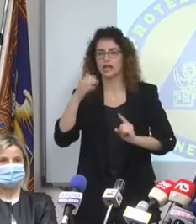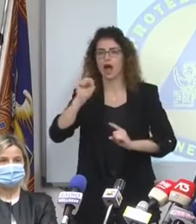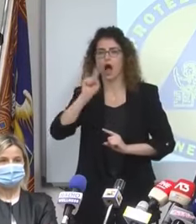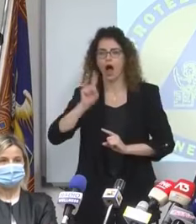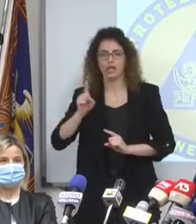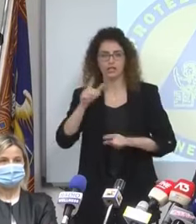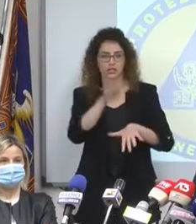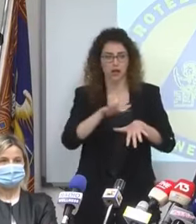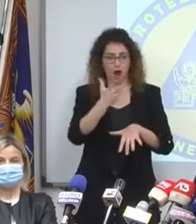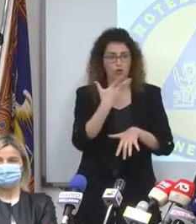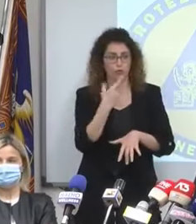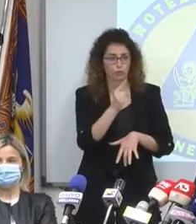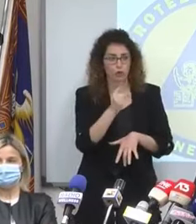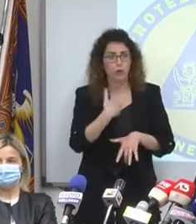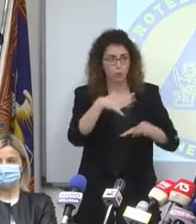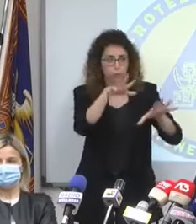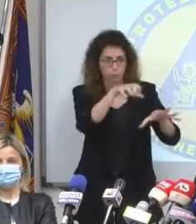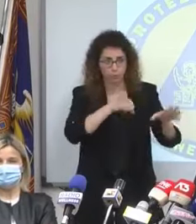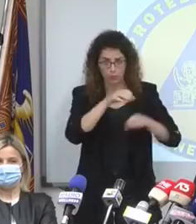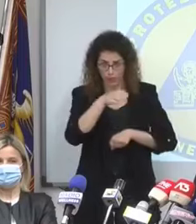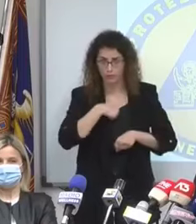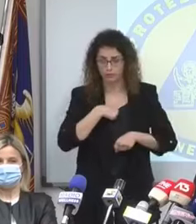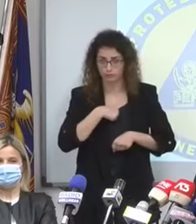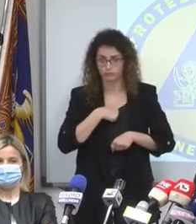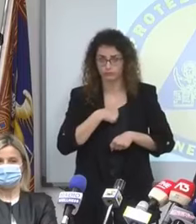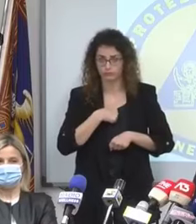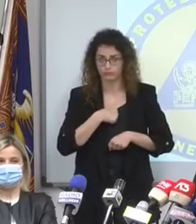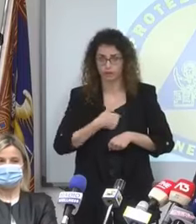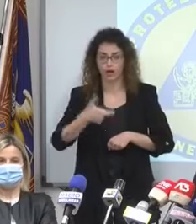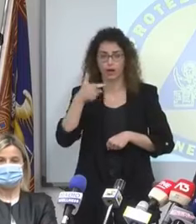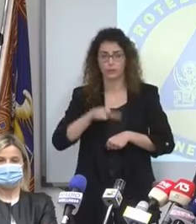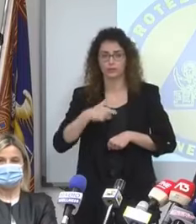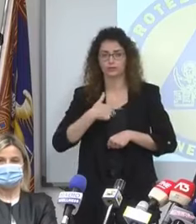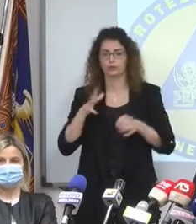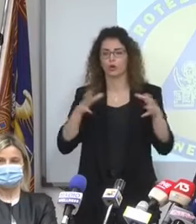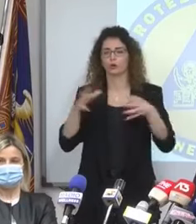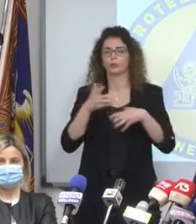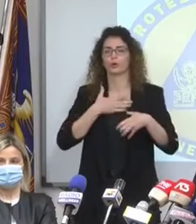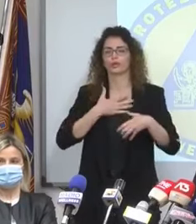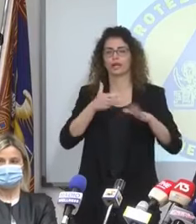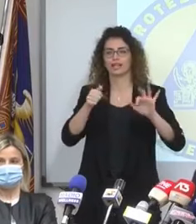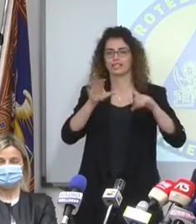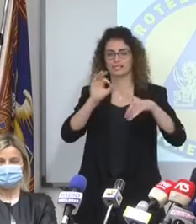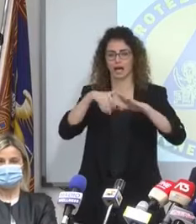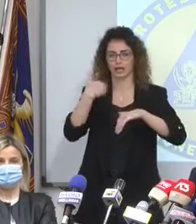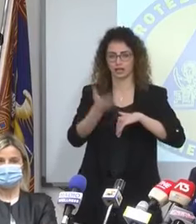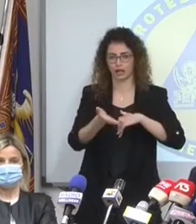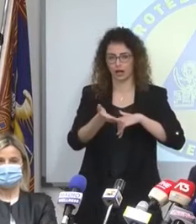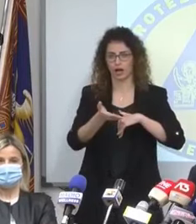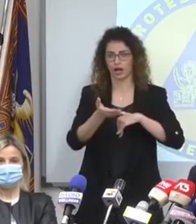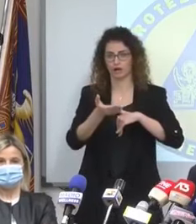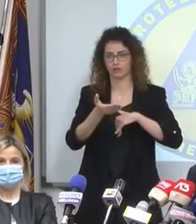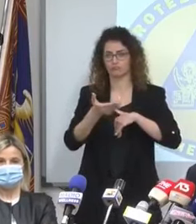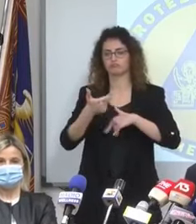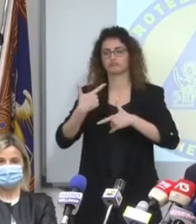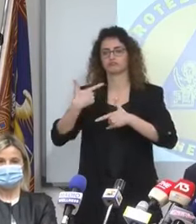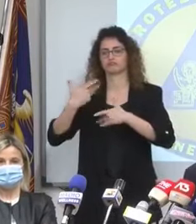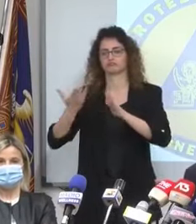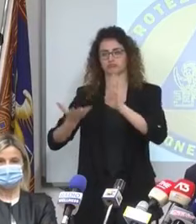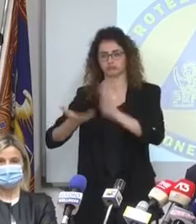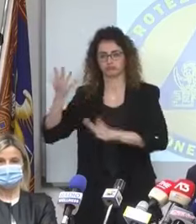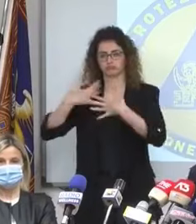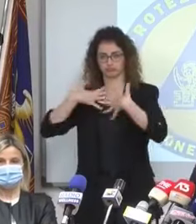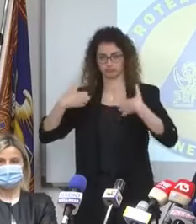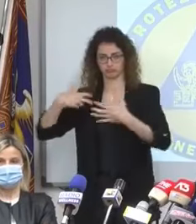AstraZeneca dalle vostre parti, noi ce lo prendiamo, perché per gli over 60 è previsto dalle autorità scientifiche